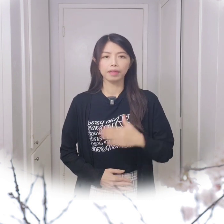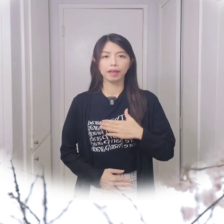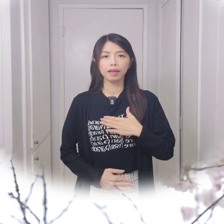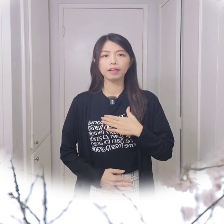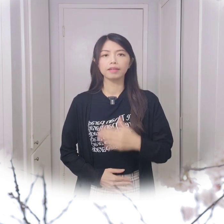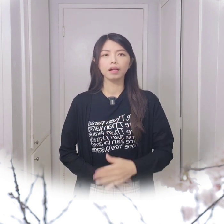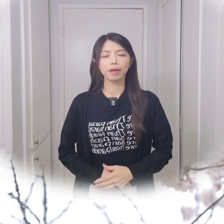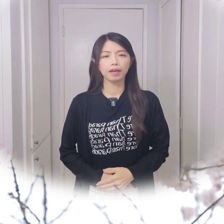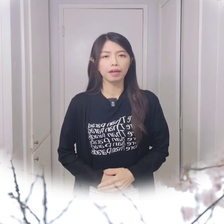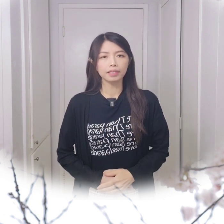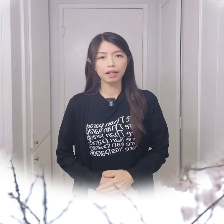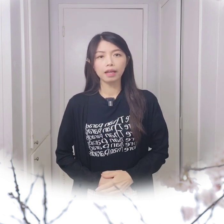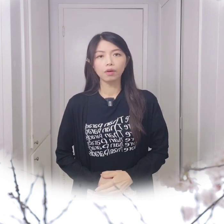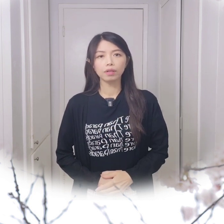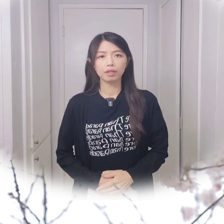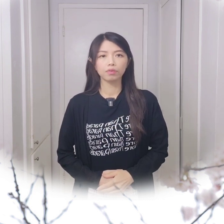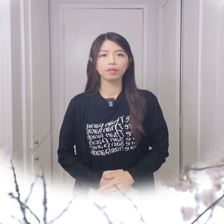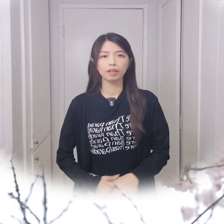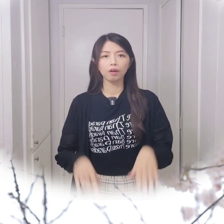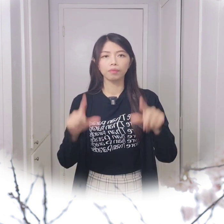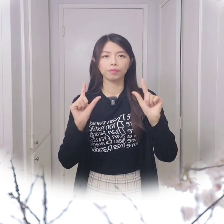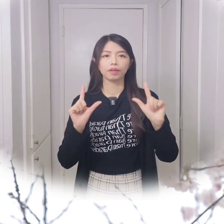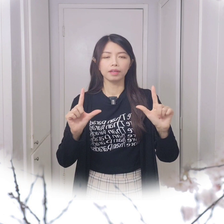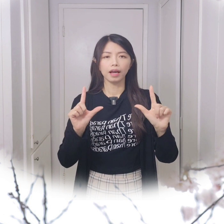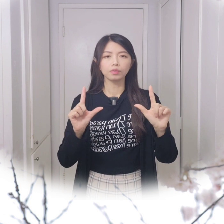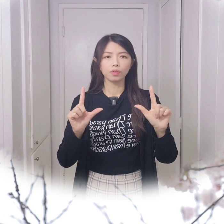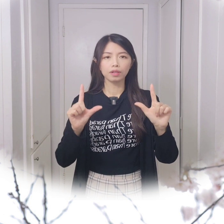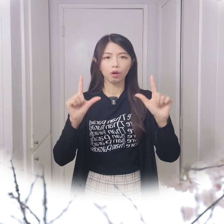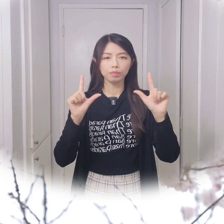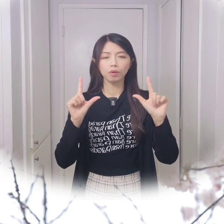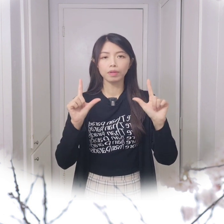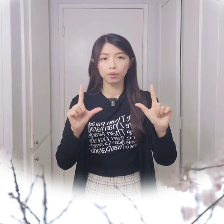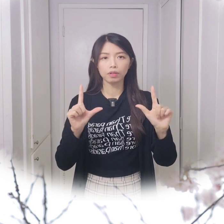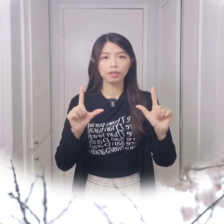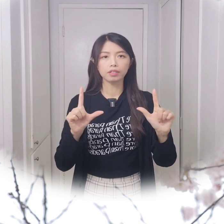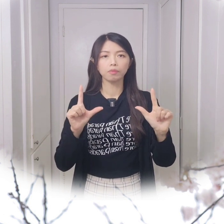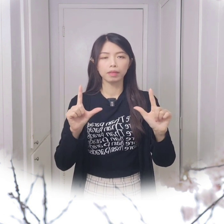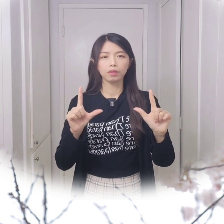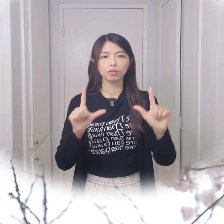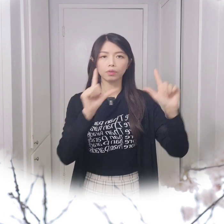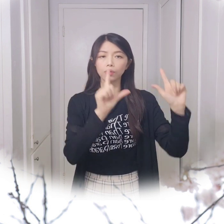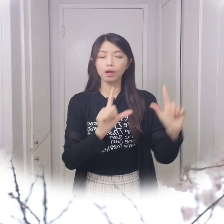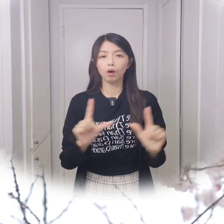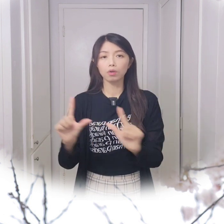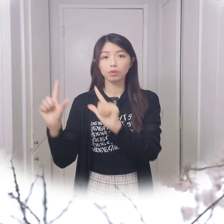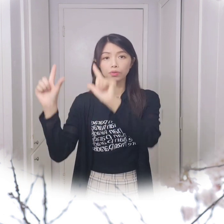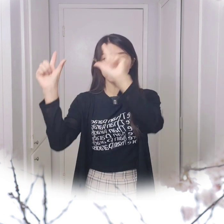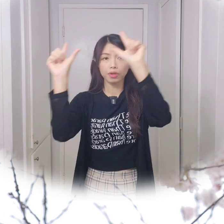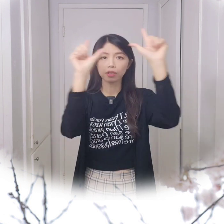삶의 내 삶의 살다라고 한 뜻의 수어는요. 양손을 엄지검지를 이용해서 니근처럼 만들어주시고